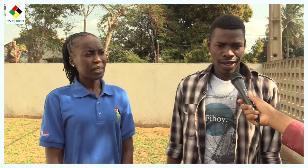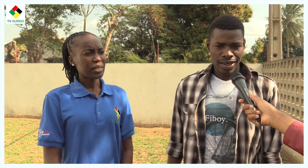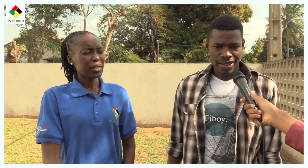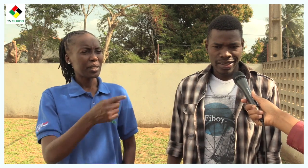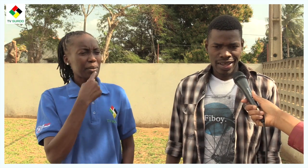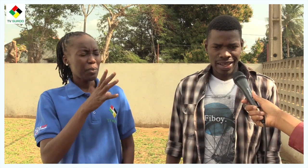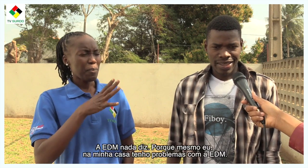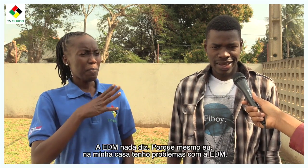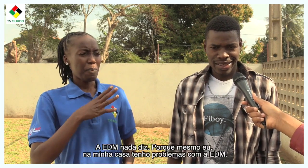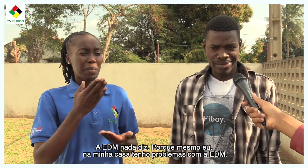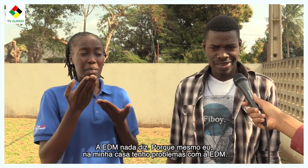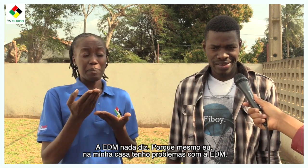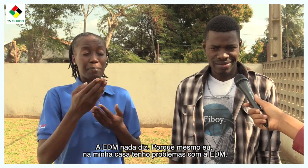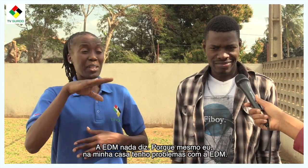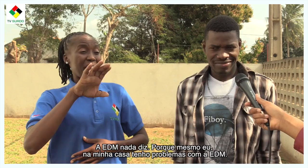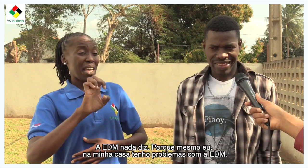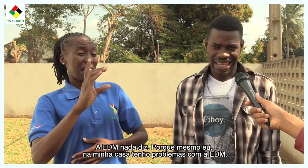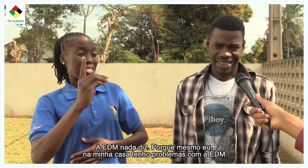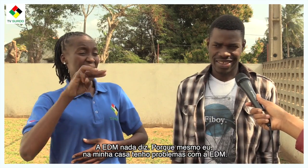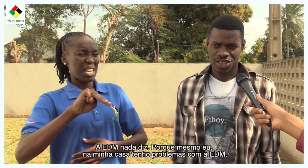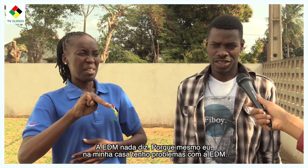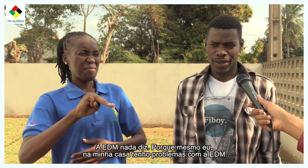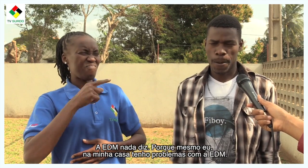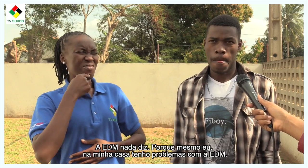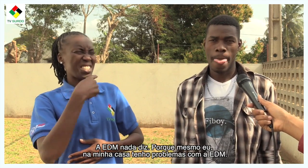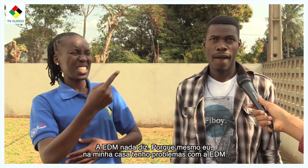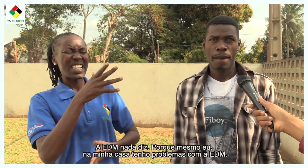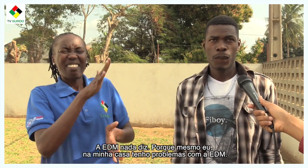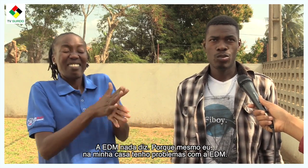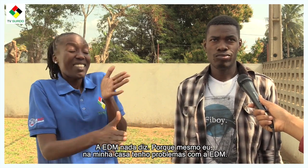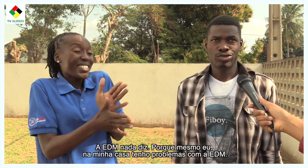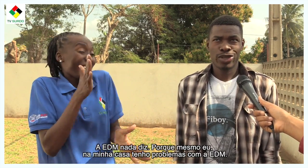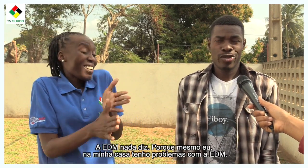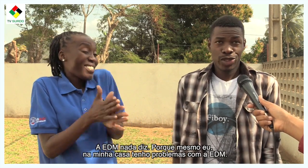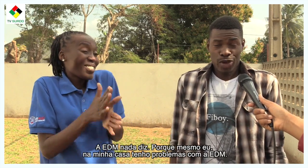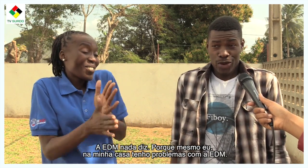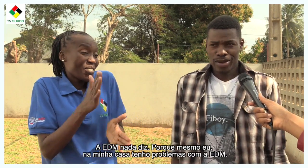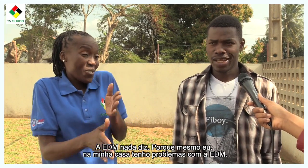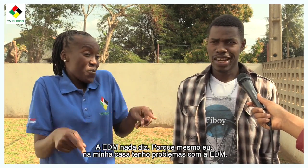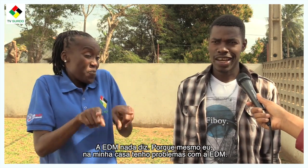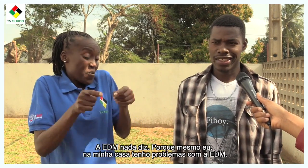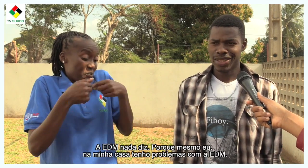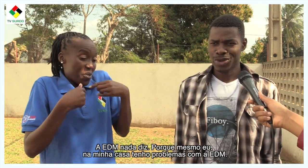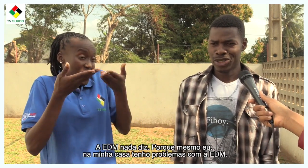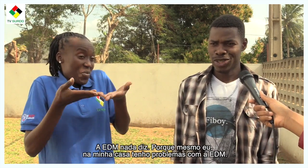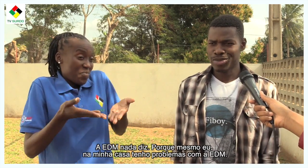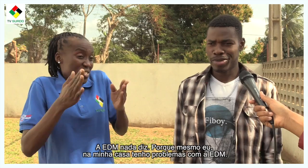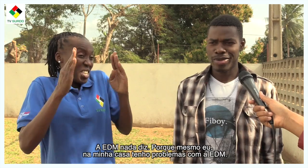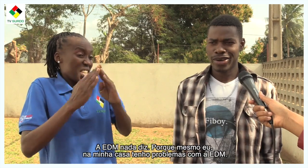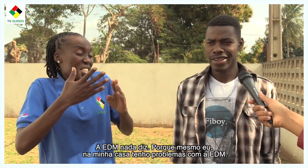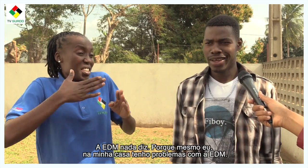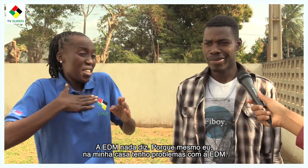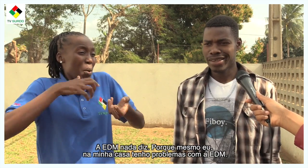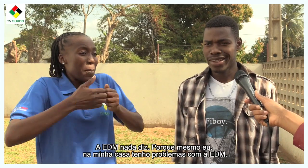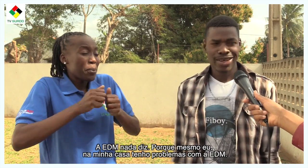sucesso a nada diz porque mesmo eu na minha casa até hoje tenho um